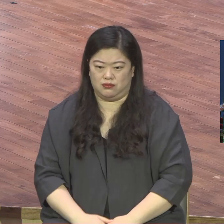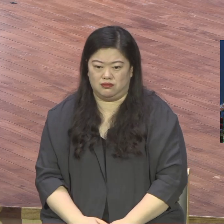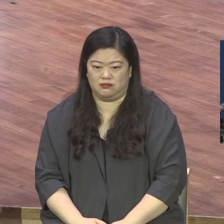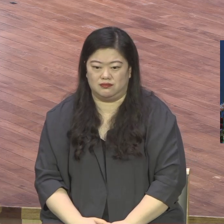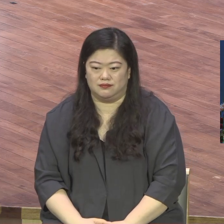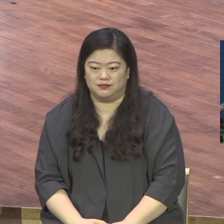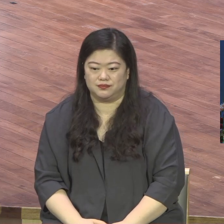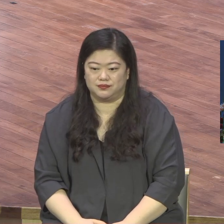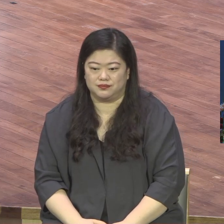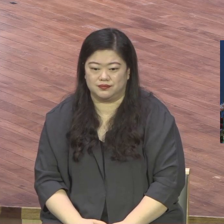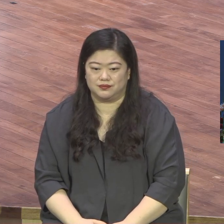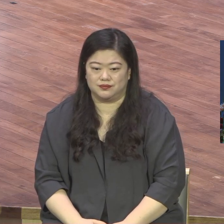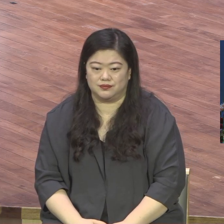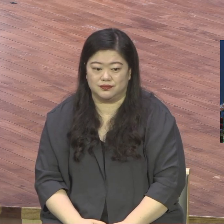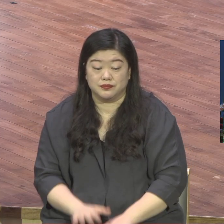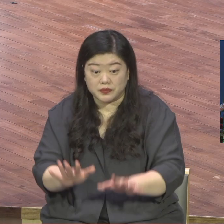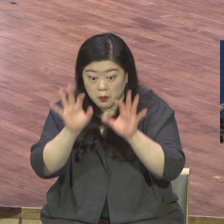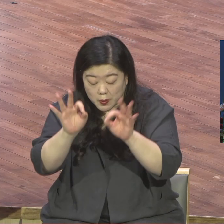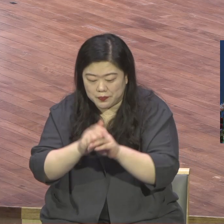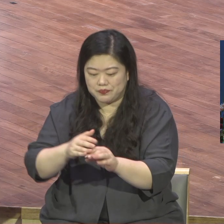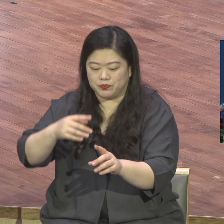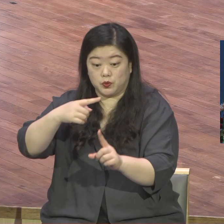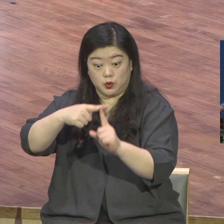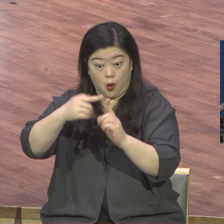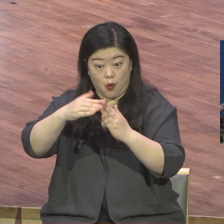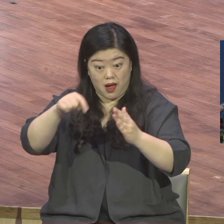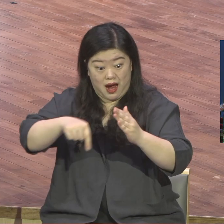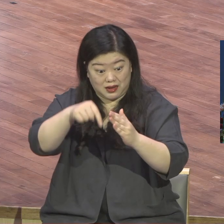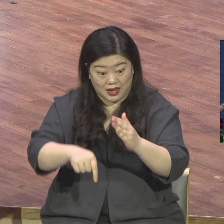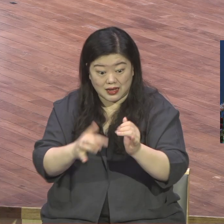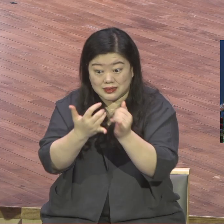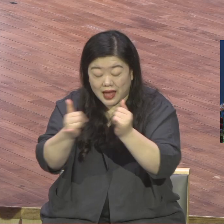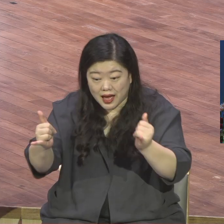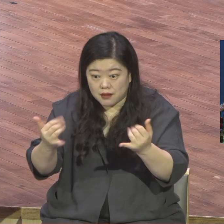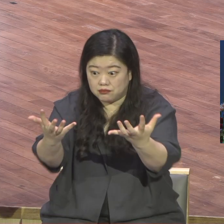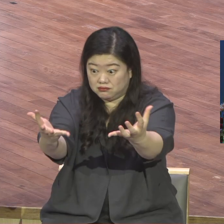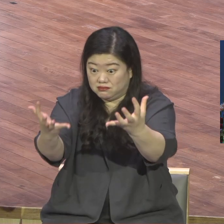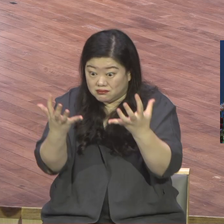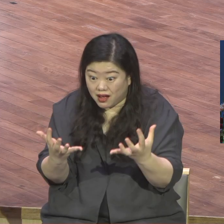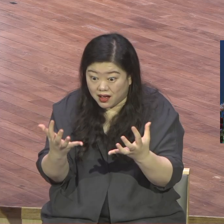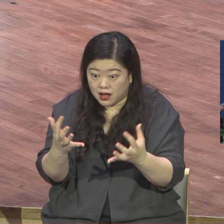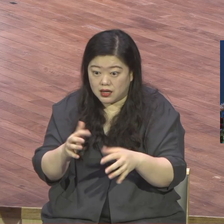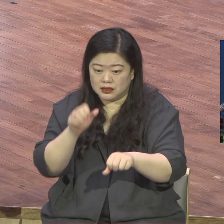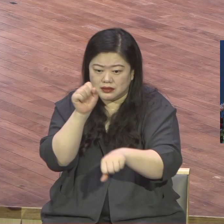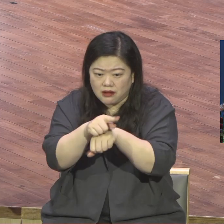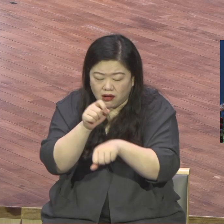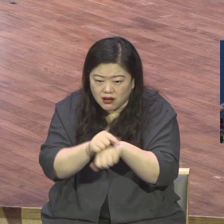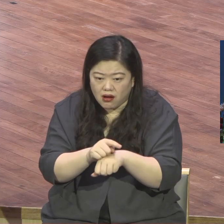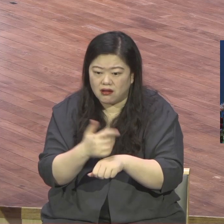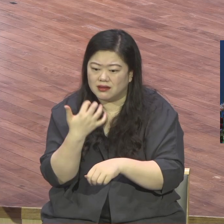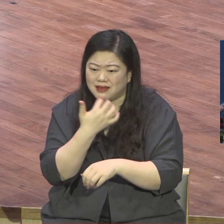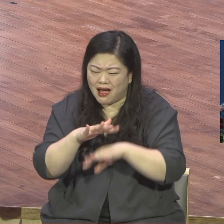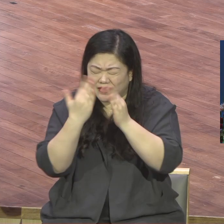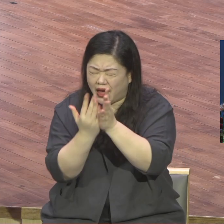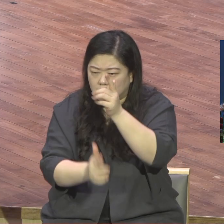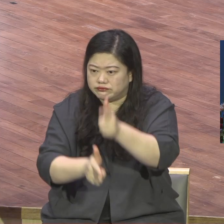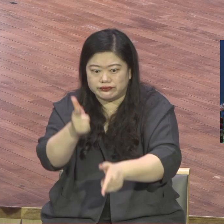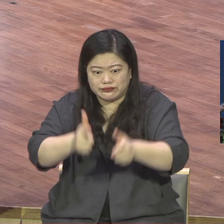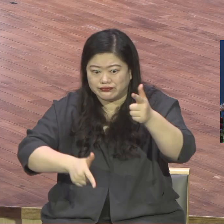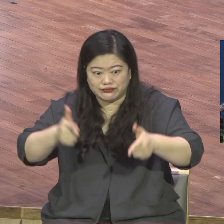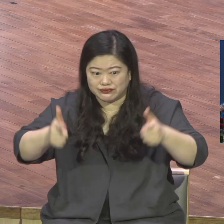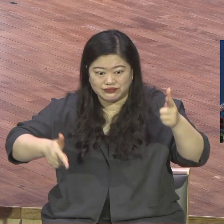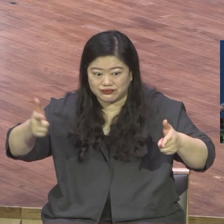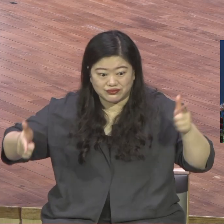교회는요 참으로 각양각색의 사람들이 다 모여 있는 것이 특징입니다. 10인 10색,